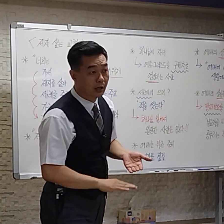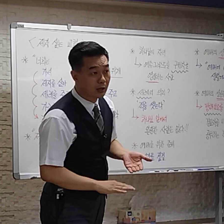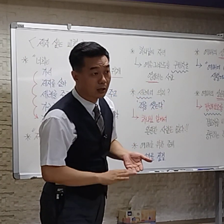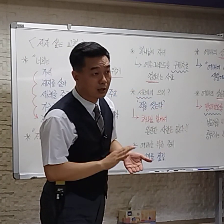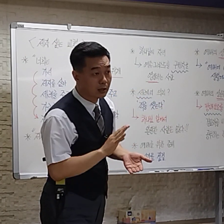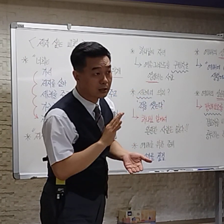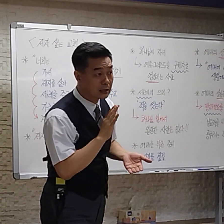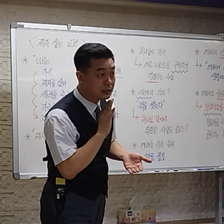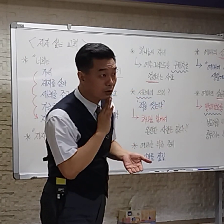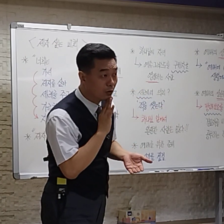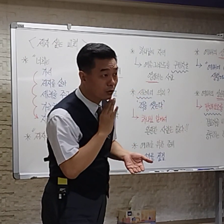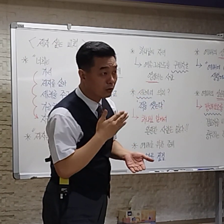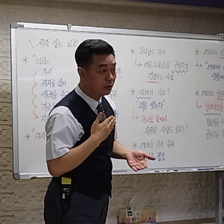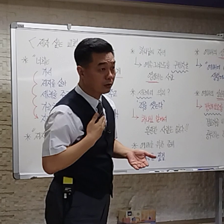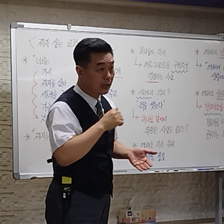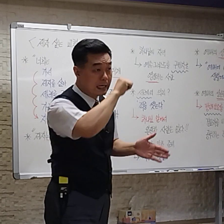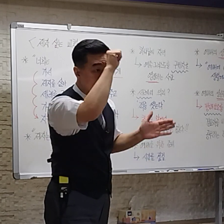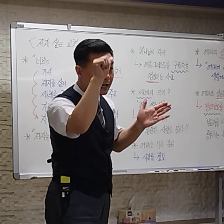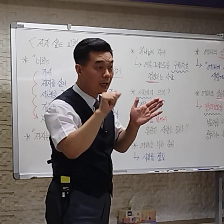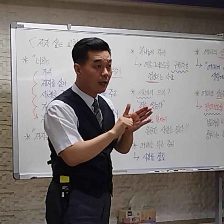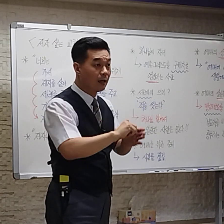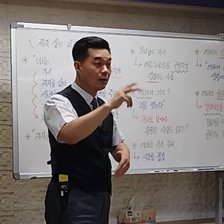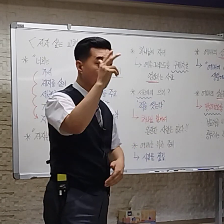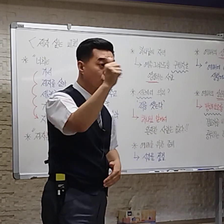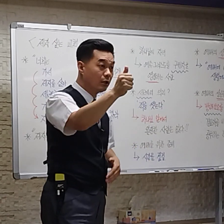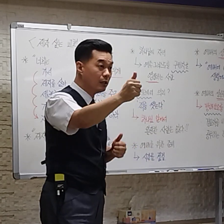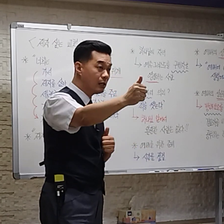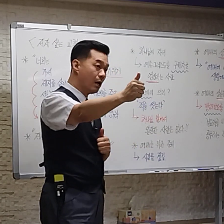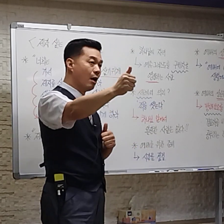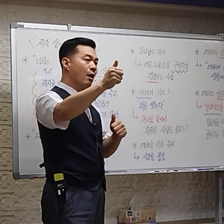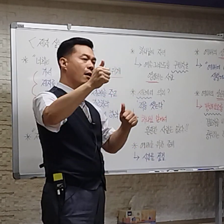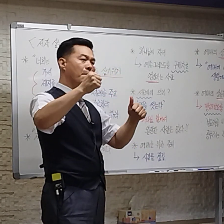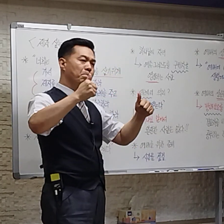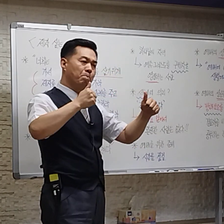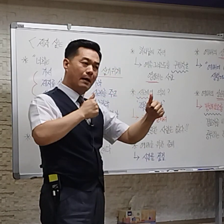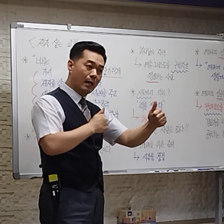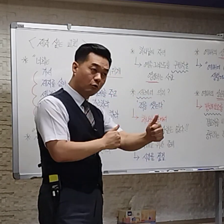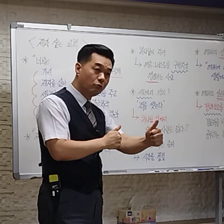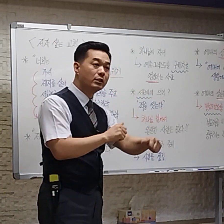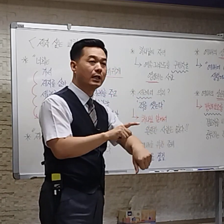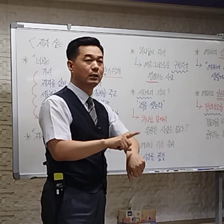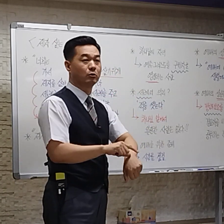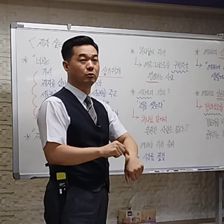그런데 실제로 내 인생의 주인을 바꾸는 시간이거든요.